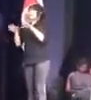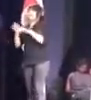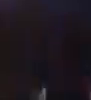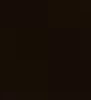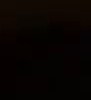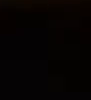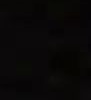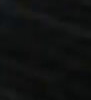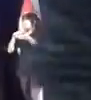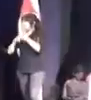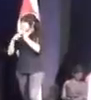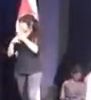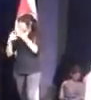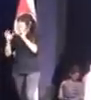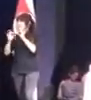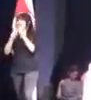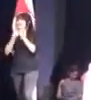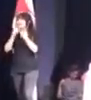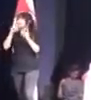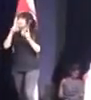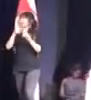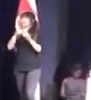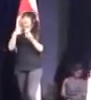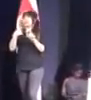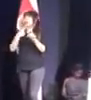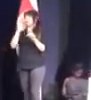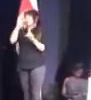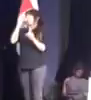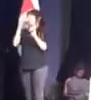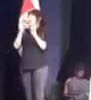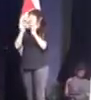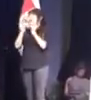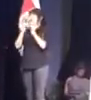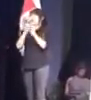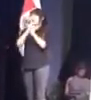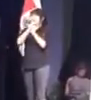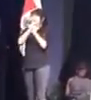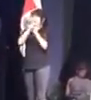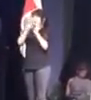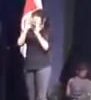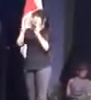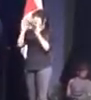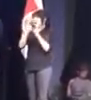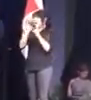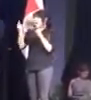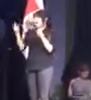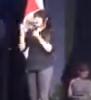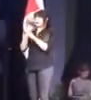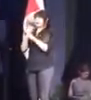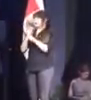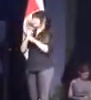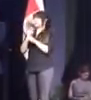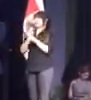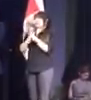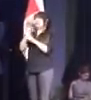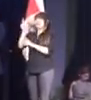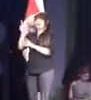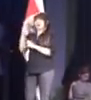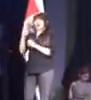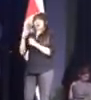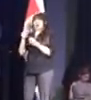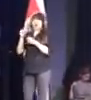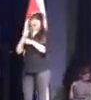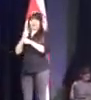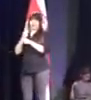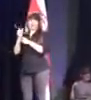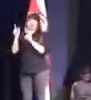institucional. Es decir, ya la familia no va a tener que tener un contacto bilateral con cada institución, sino que a través del cogestor